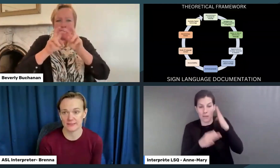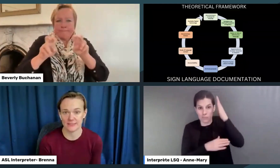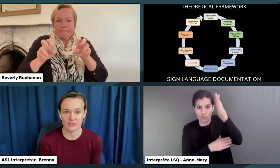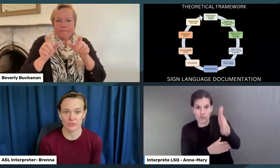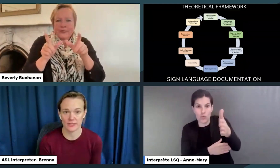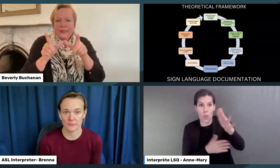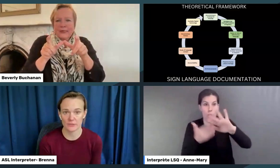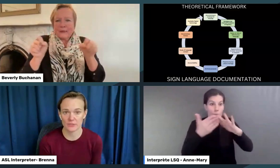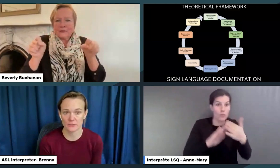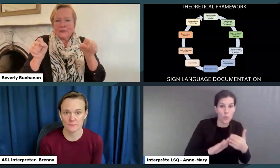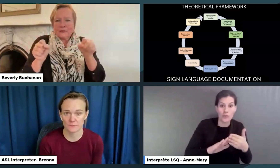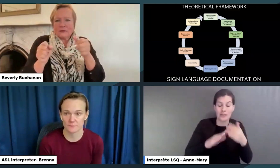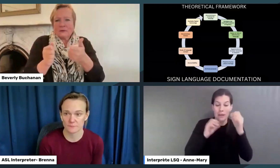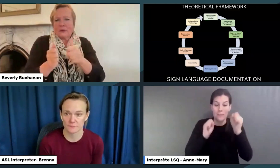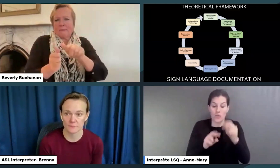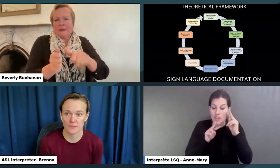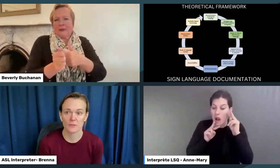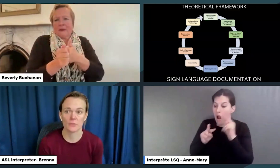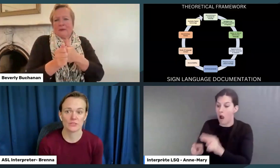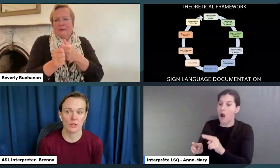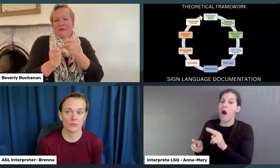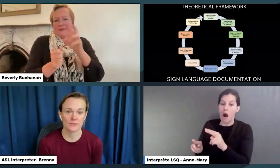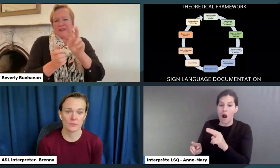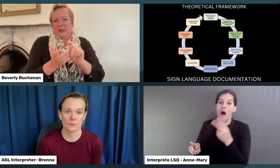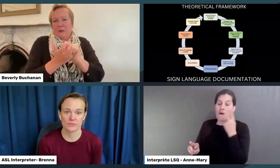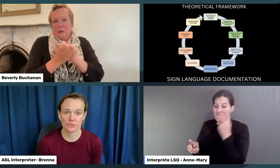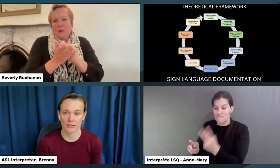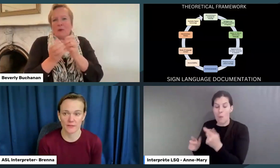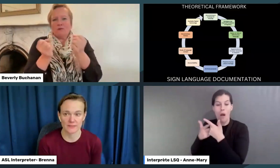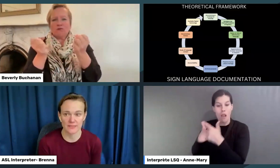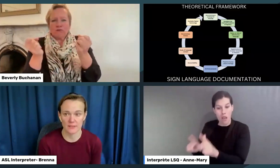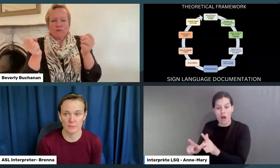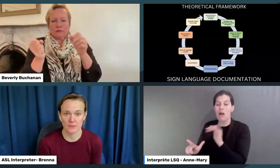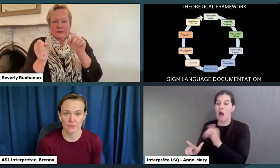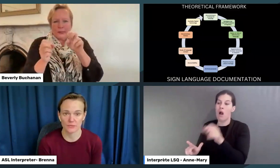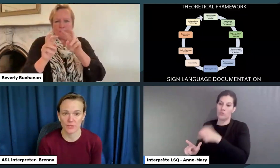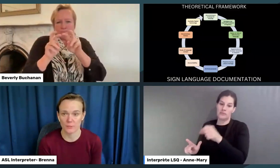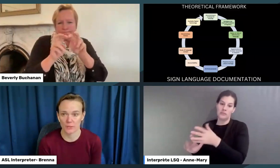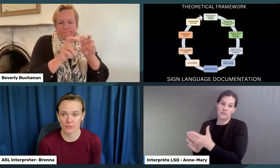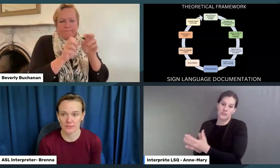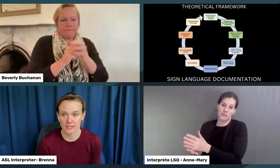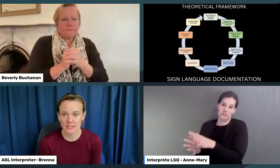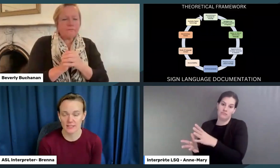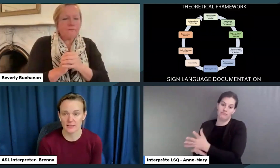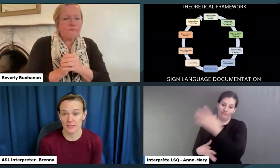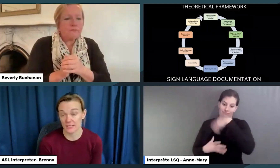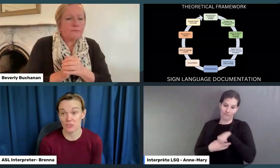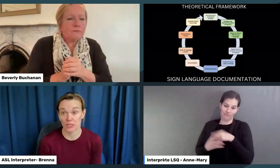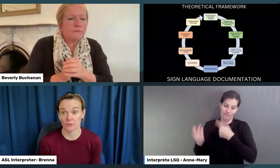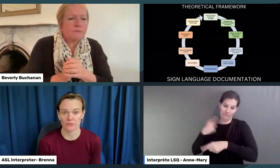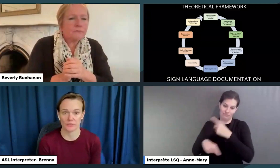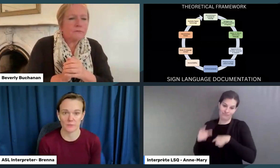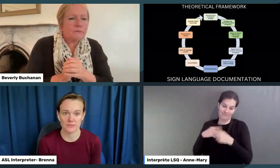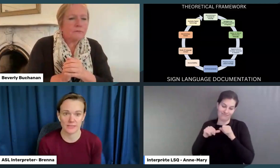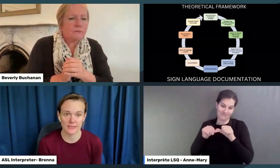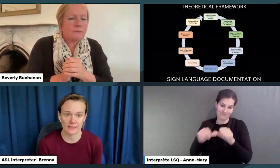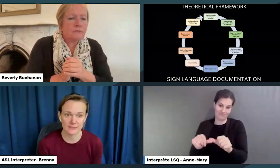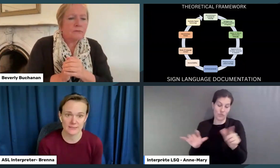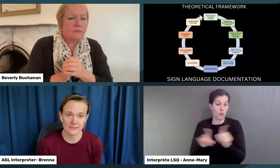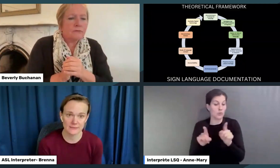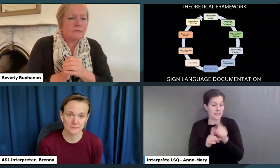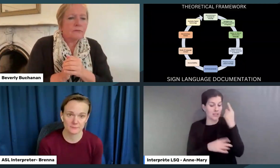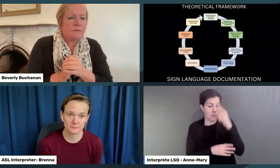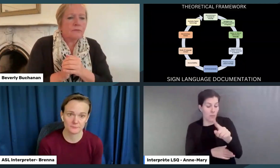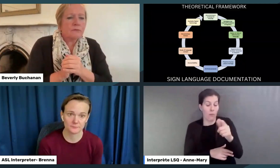axé sur conserver une langue qui est en péril, ce qui rejoint l'encadrement empirique pour